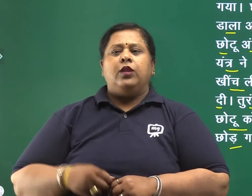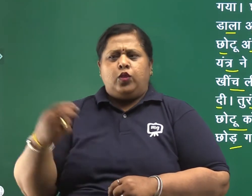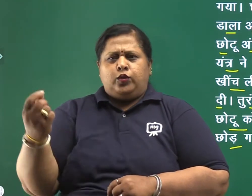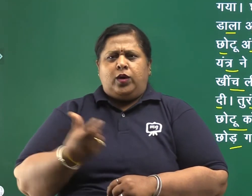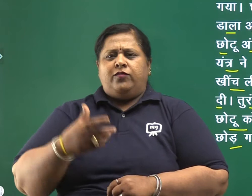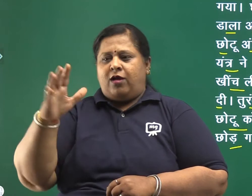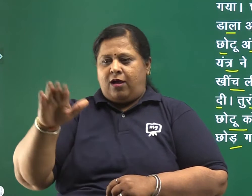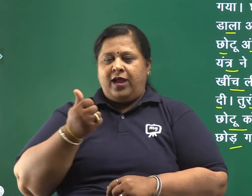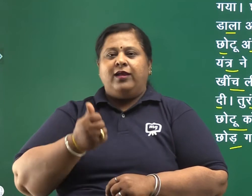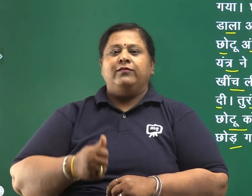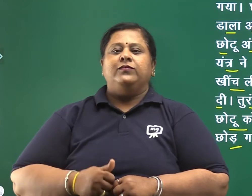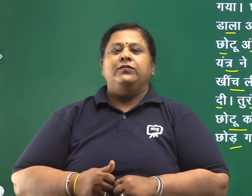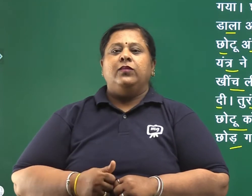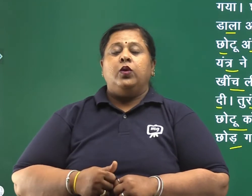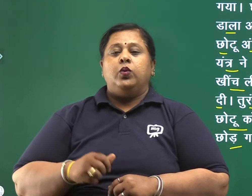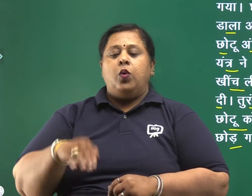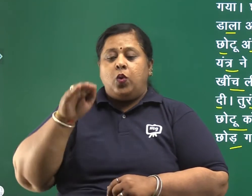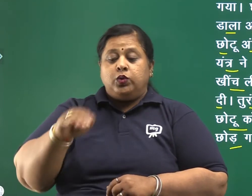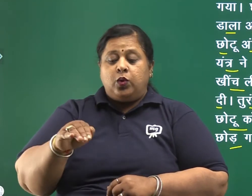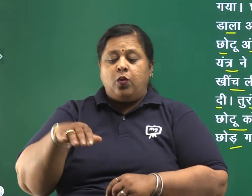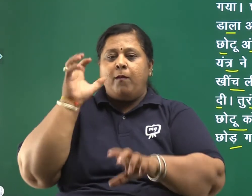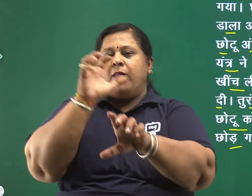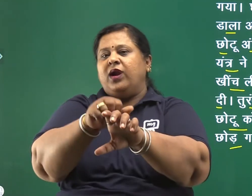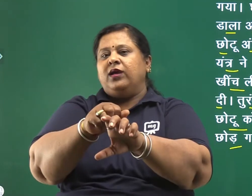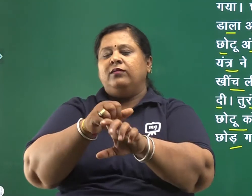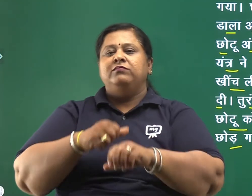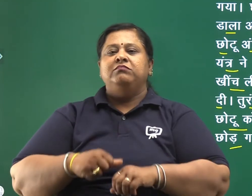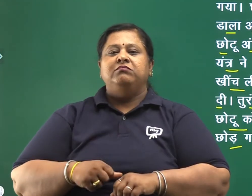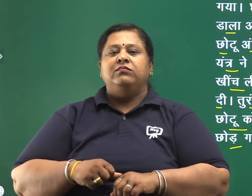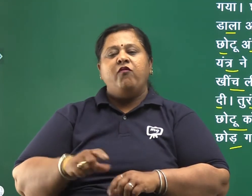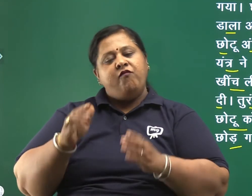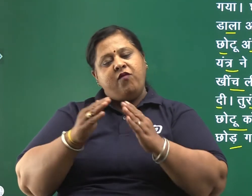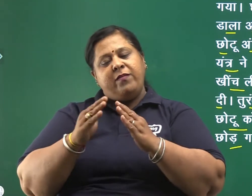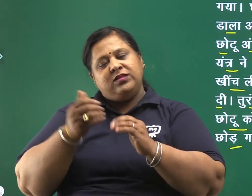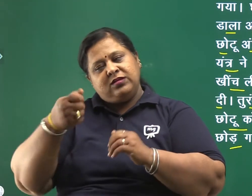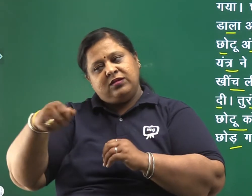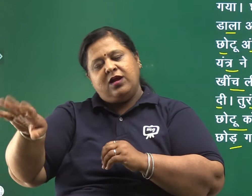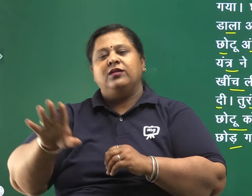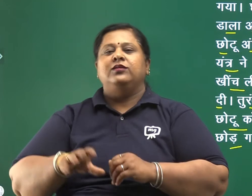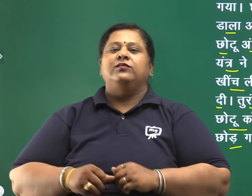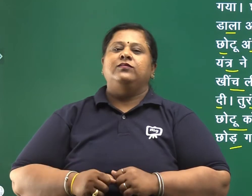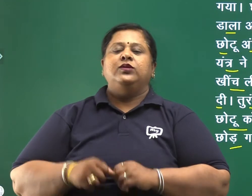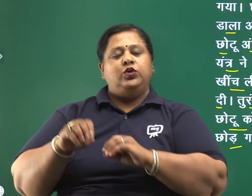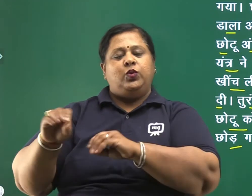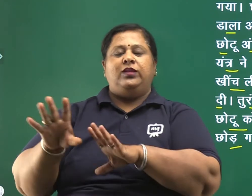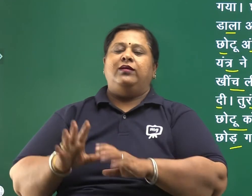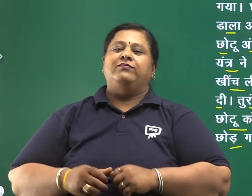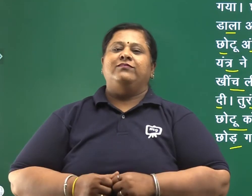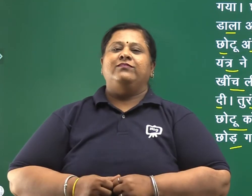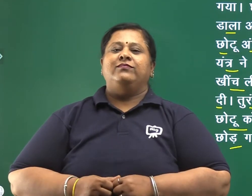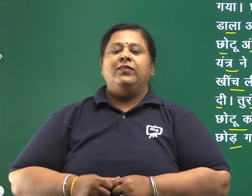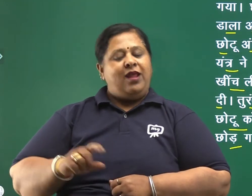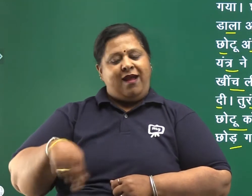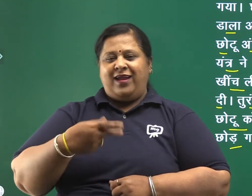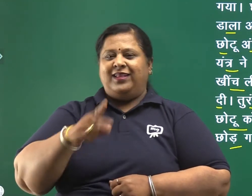तुरंत वहाँ आए और छोटू को पकड़कर वापस अपने घर छोड़ दिया।